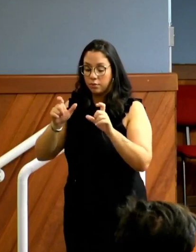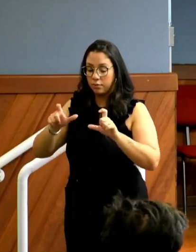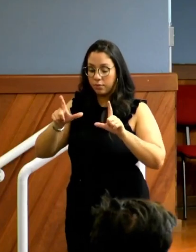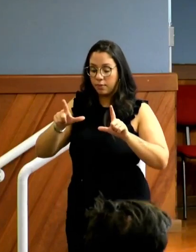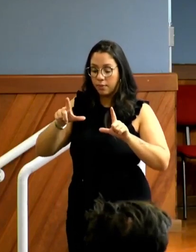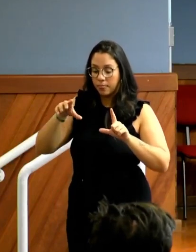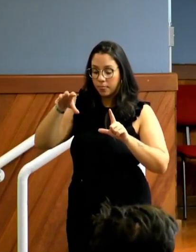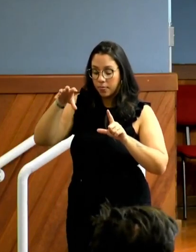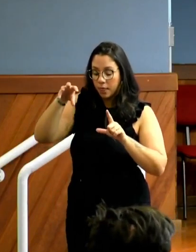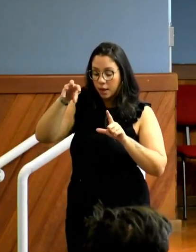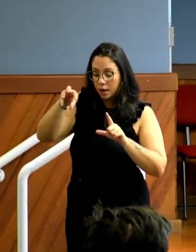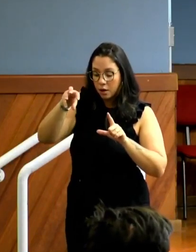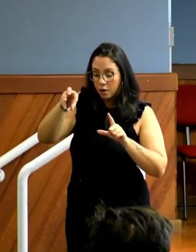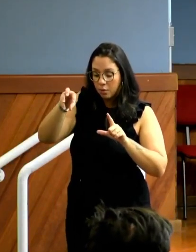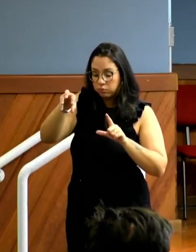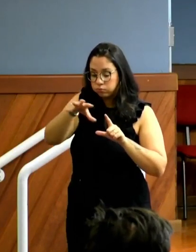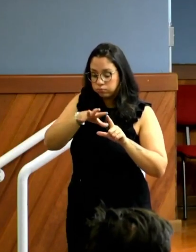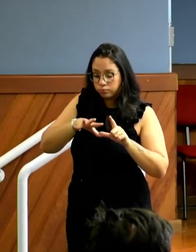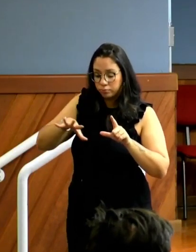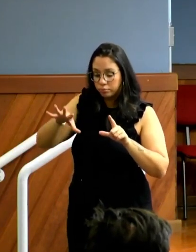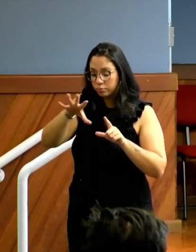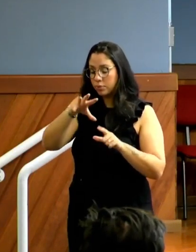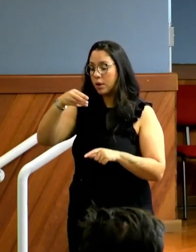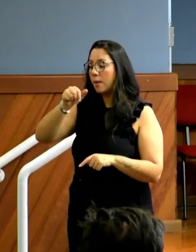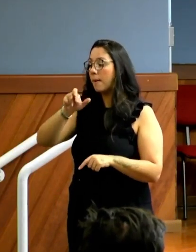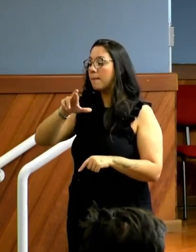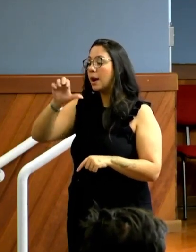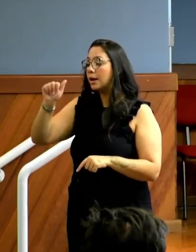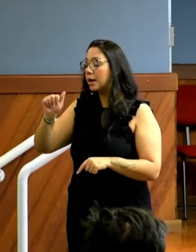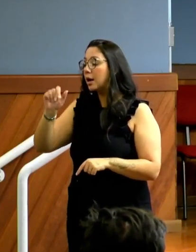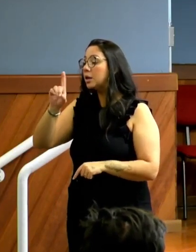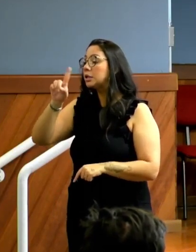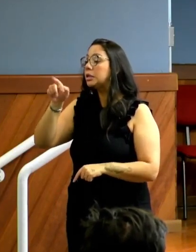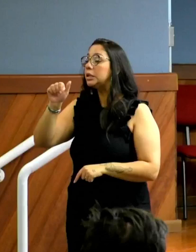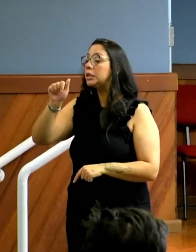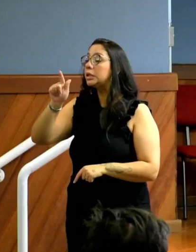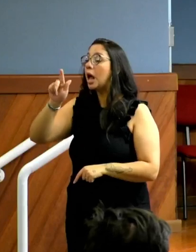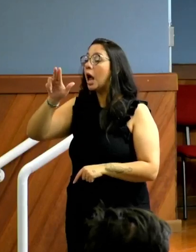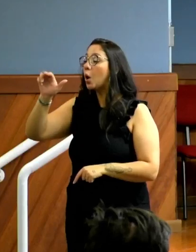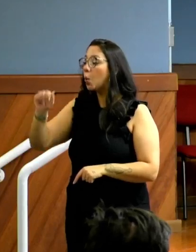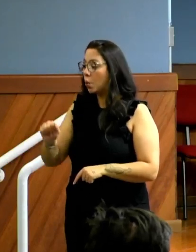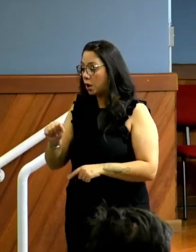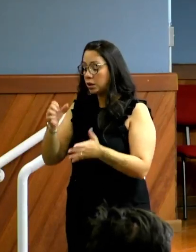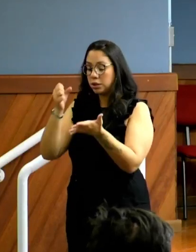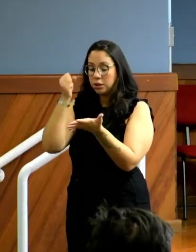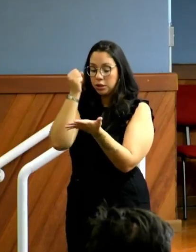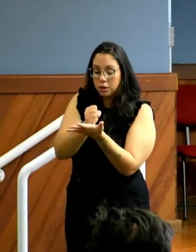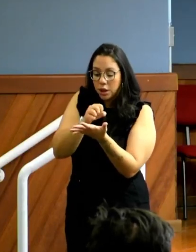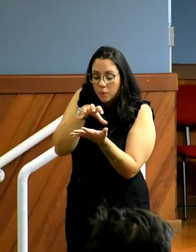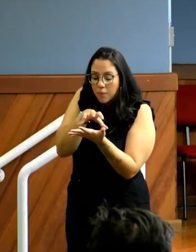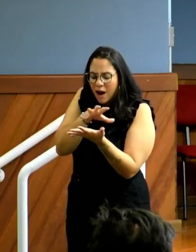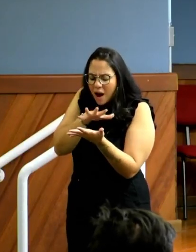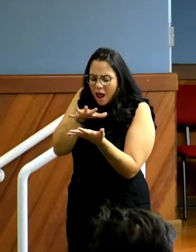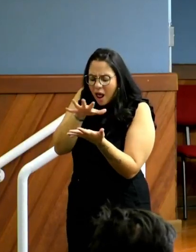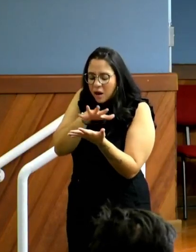mas a gente não vai digitalizar em mesa de luz para ter marca d'água nunca. Porque não dá para fazer isso, não dá tempo, é muito trabalho. Se o meu acervo